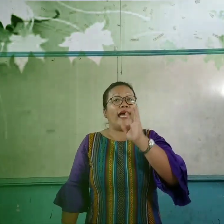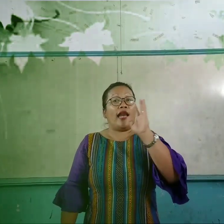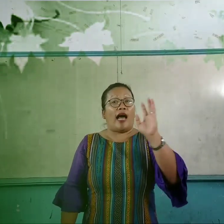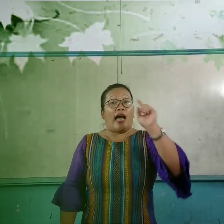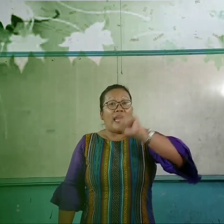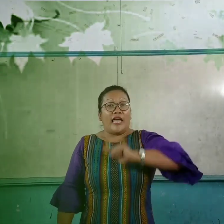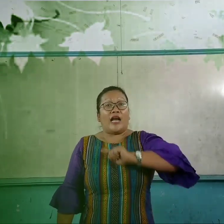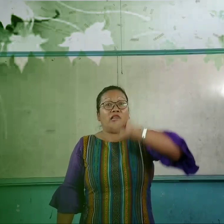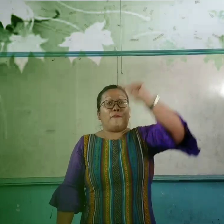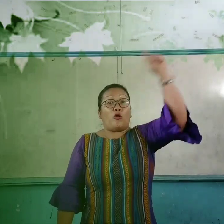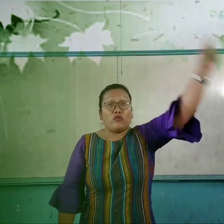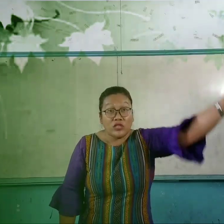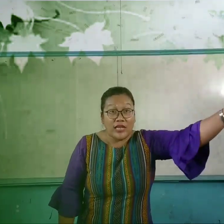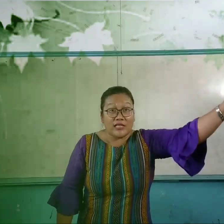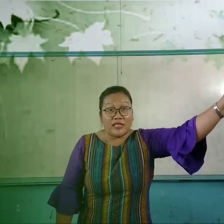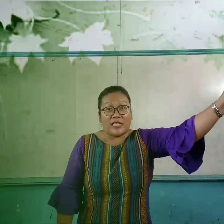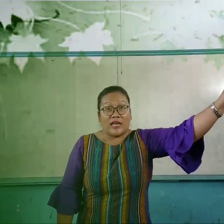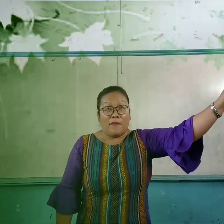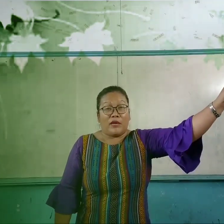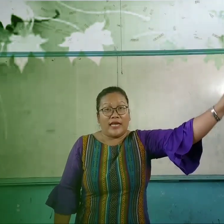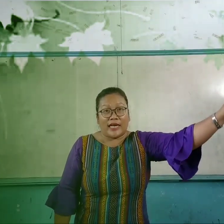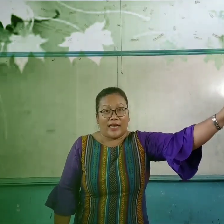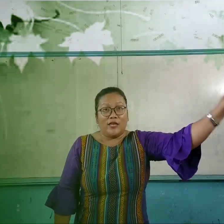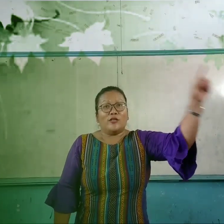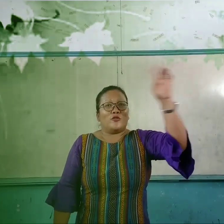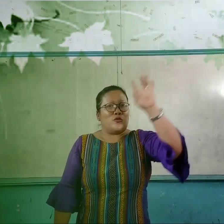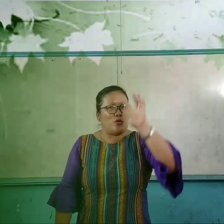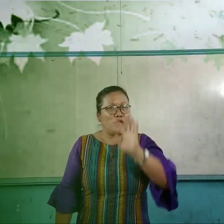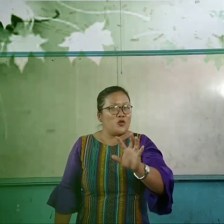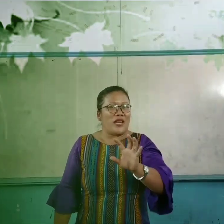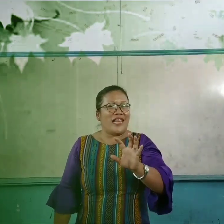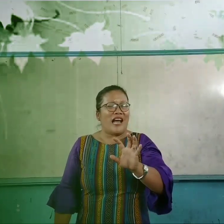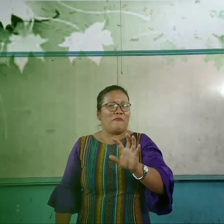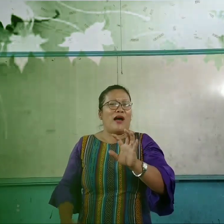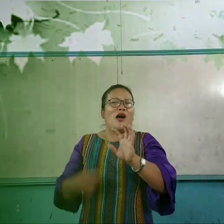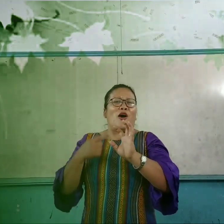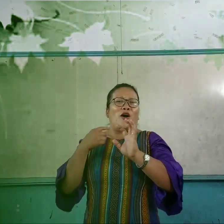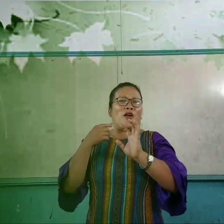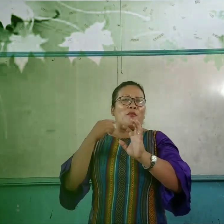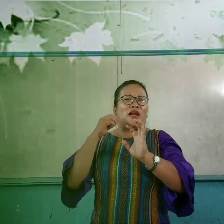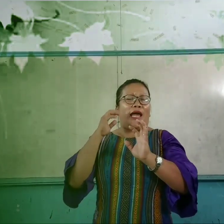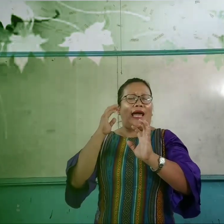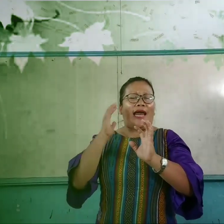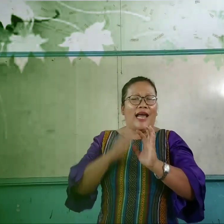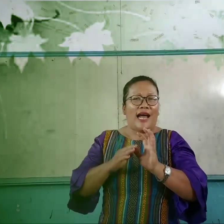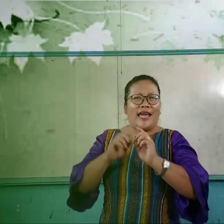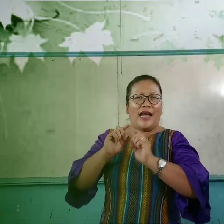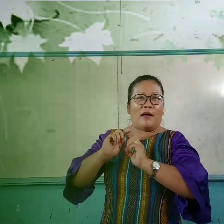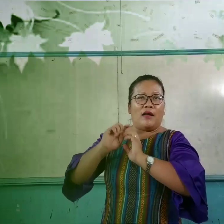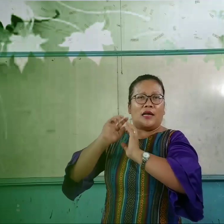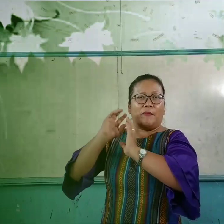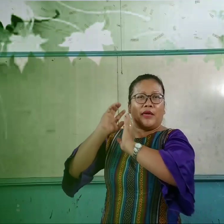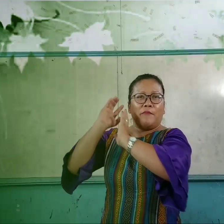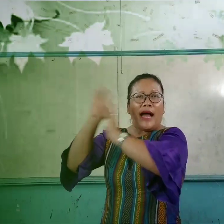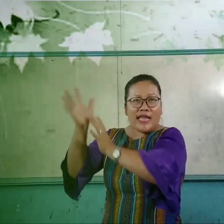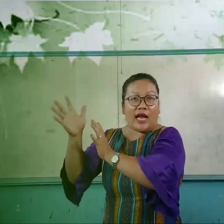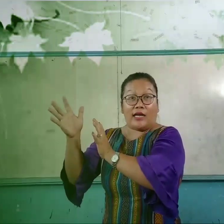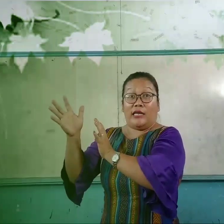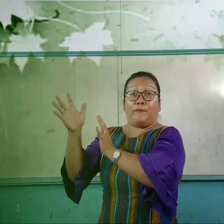LH yang diproduksi secara meningkat. Tujuannya apa? Hormon LH yang lebih banyak